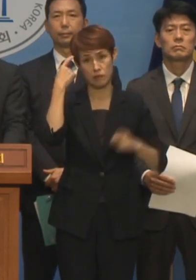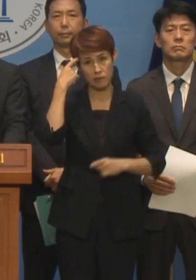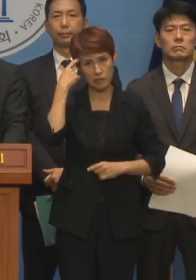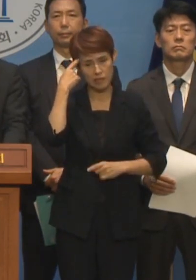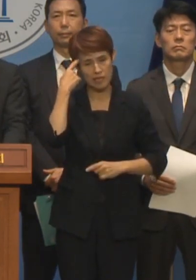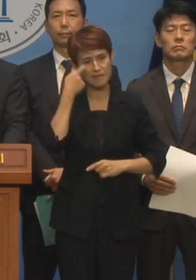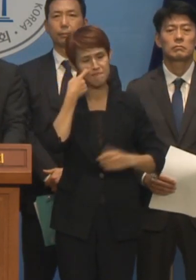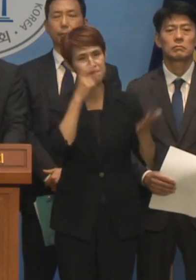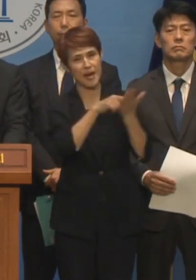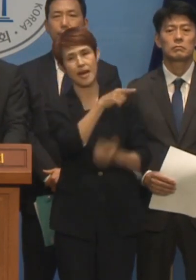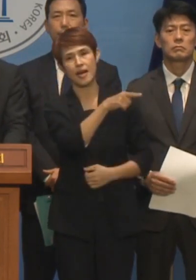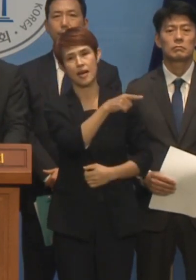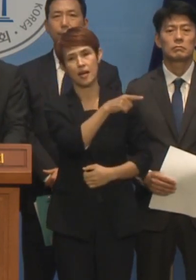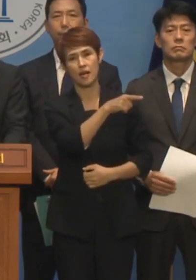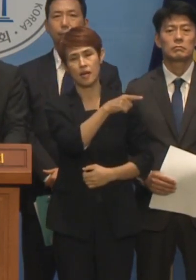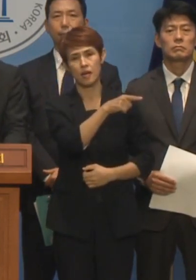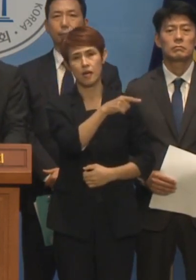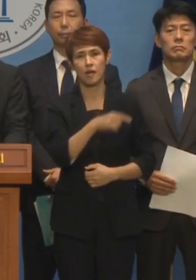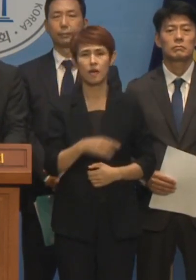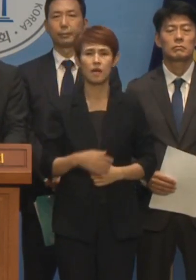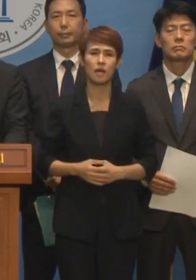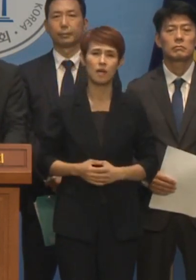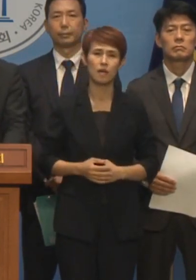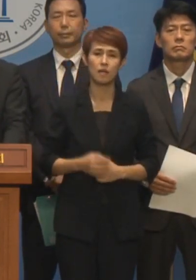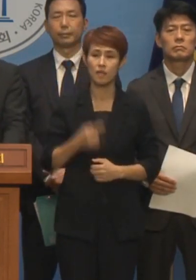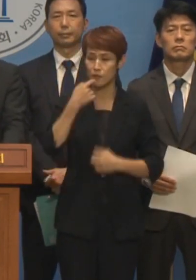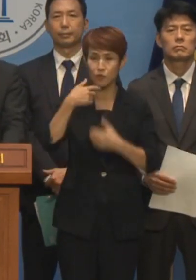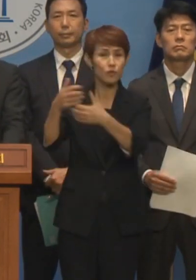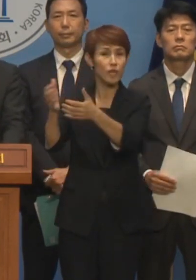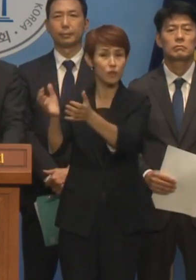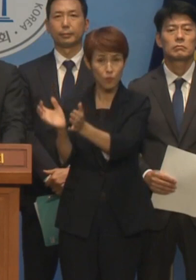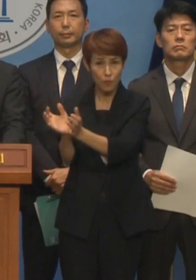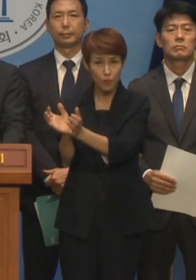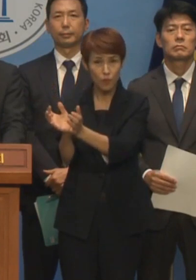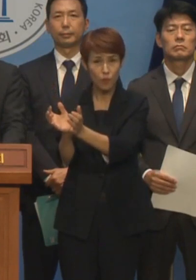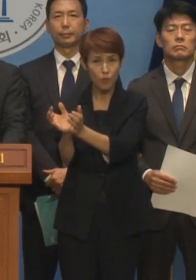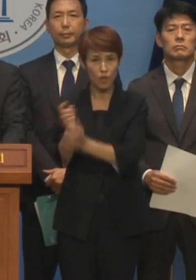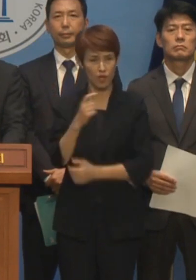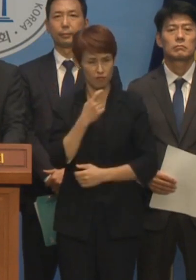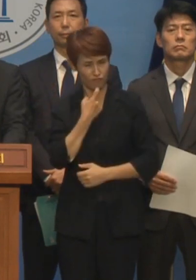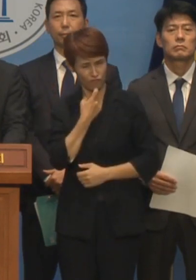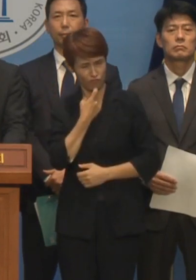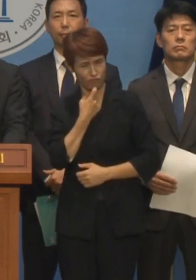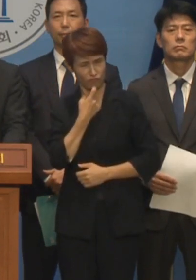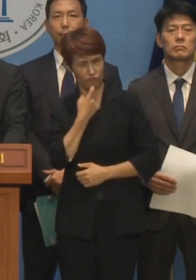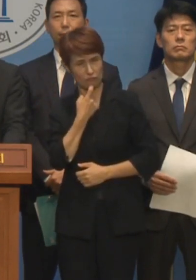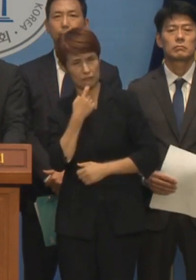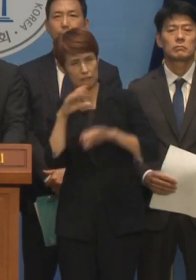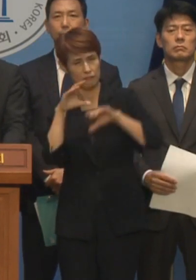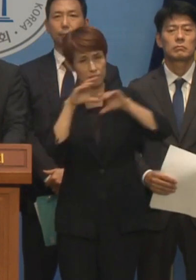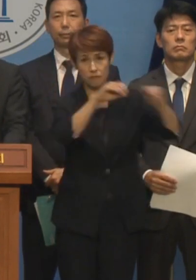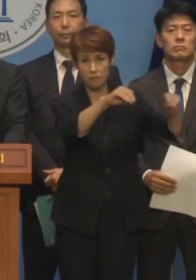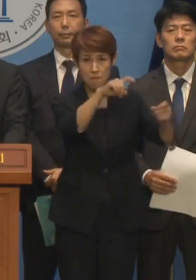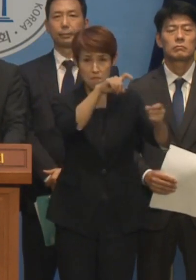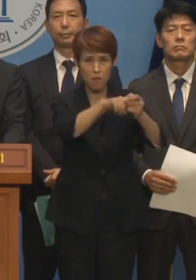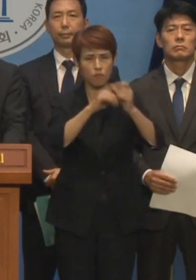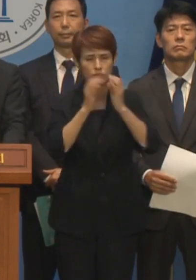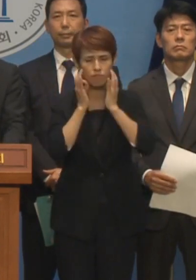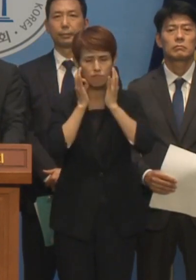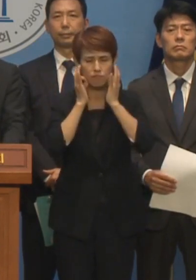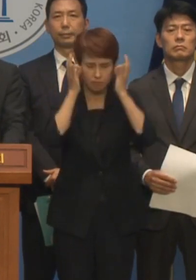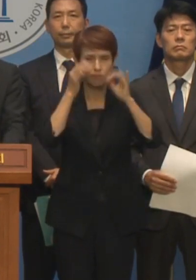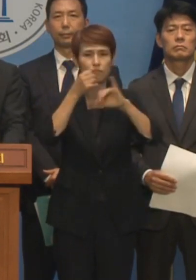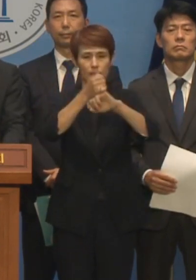보입니다. 우리 민주당도 그 폭주 열차를 멈추기 위해서 최선을 다할